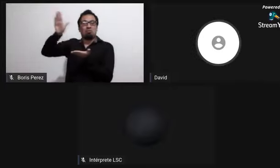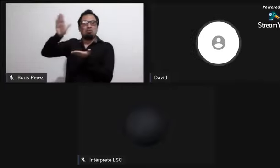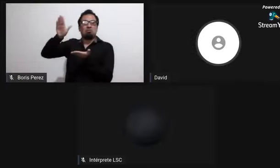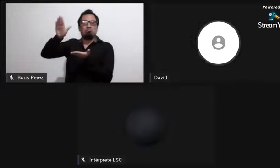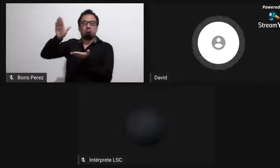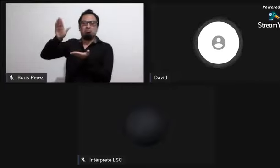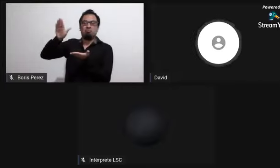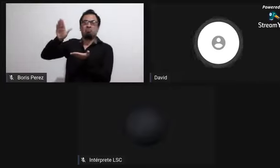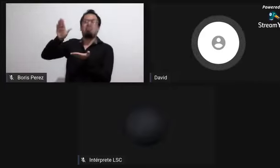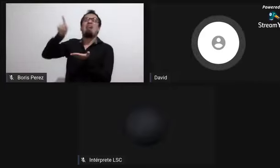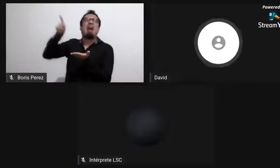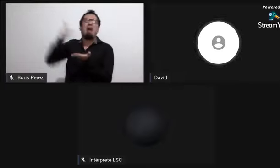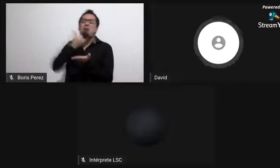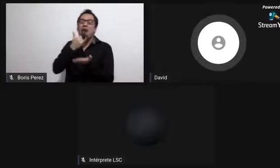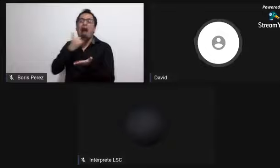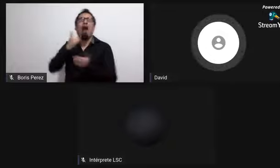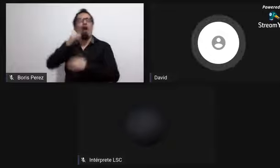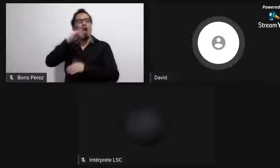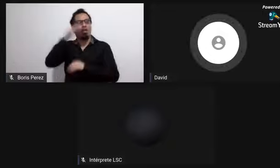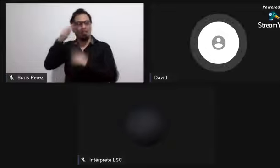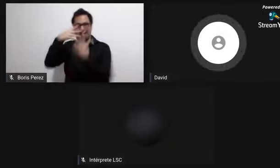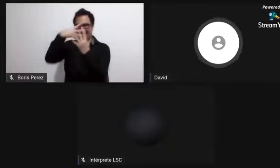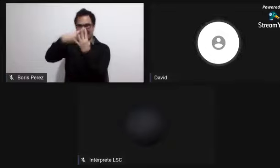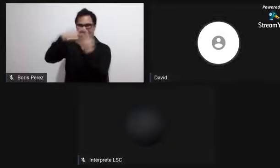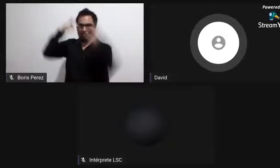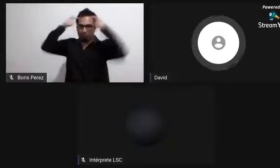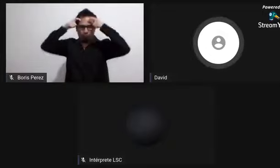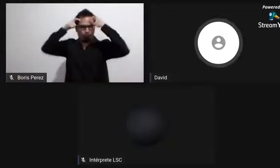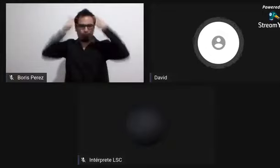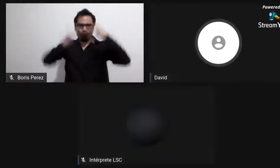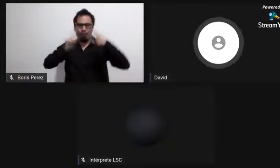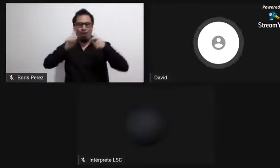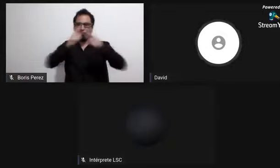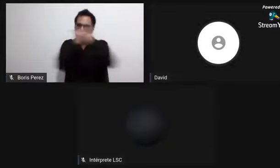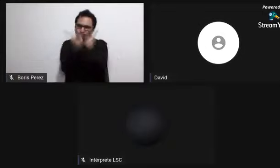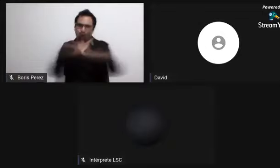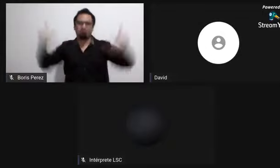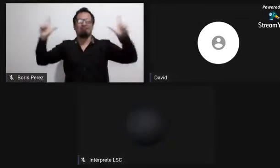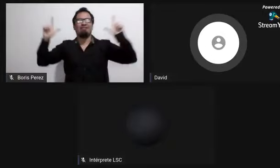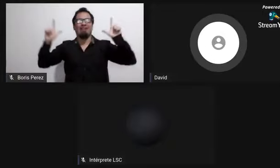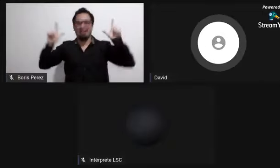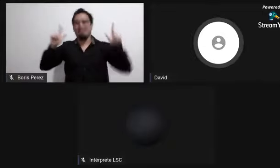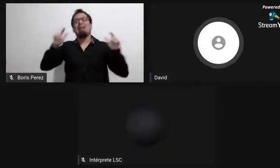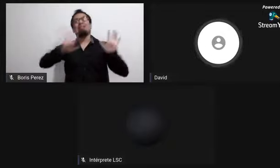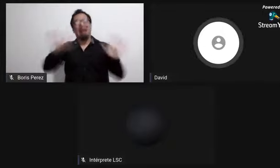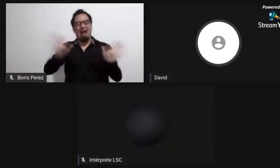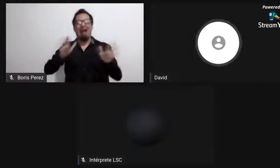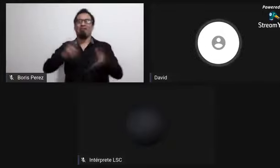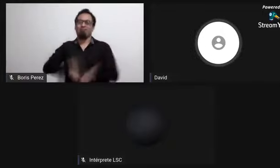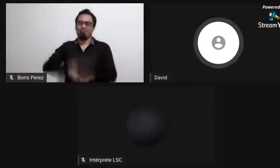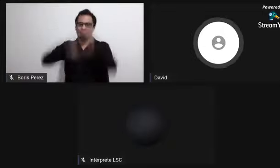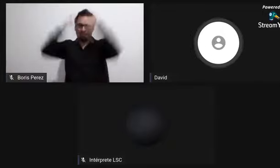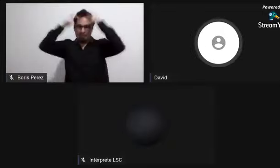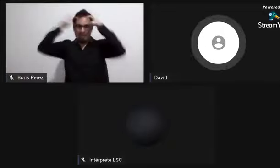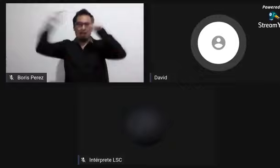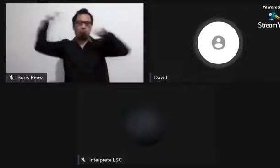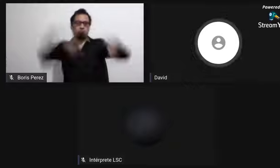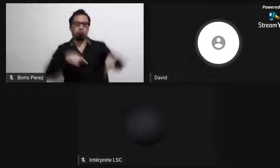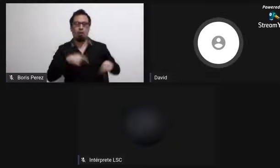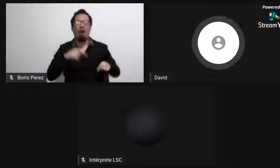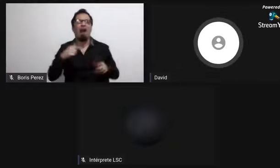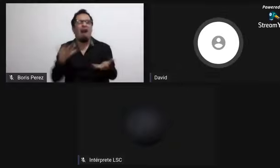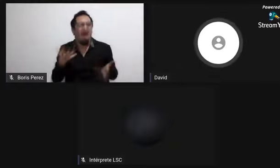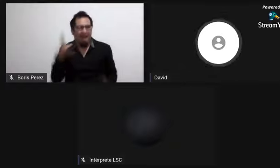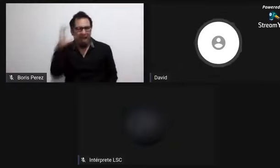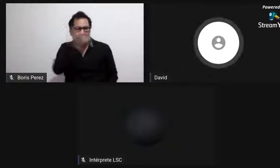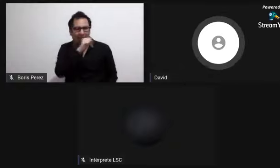manera simultánea otras dificultades que hacen que se debilite el gobierno y